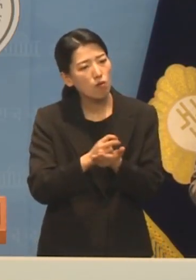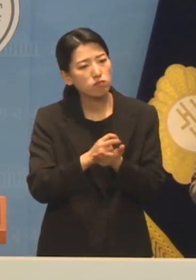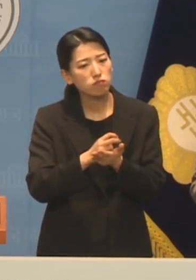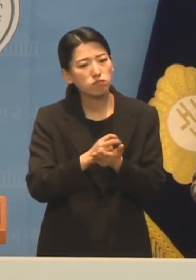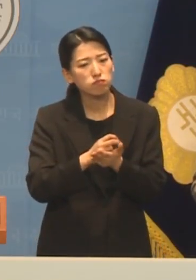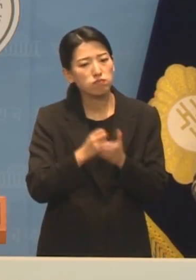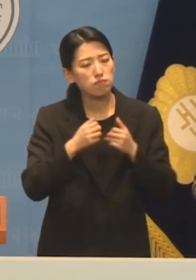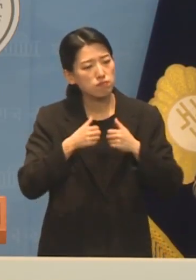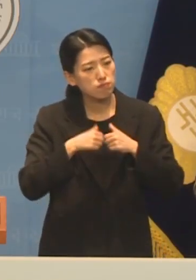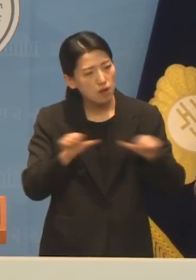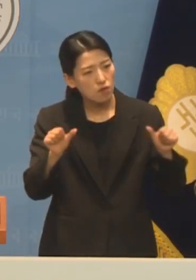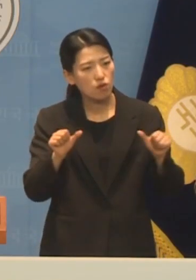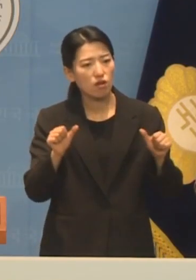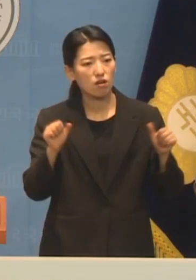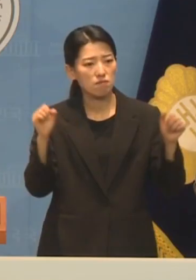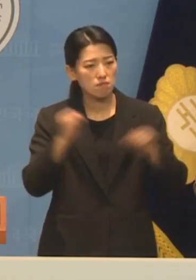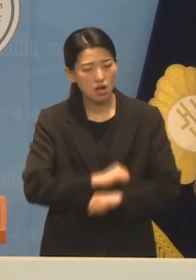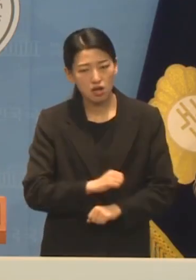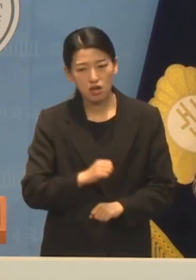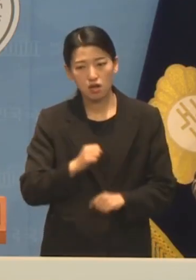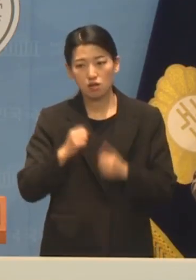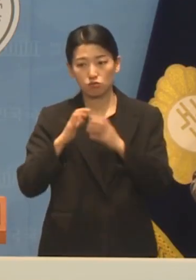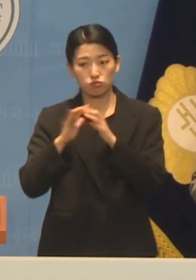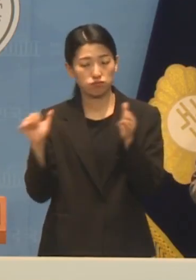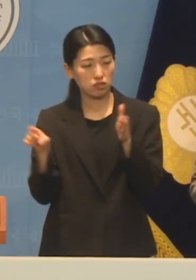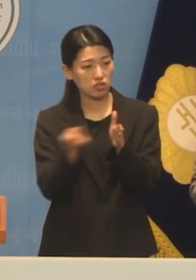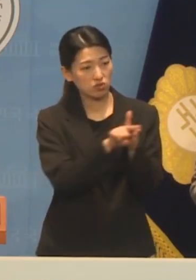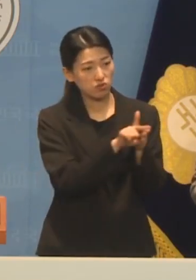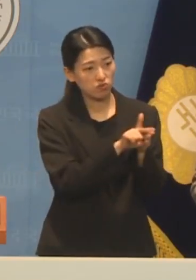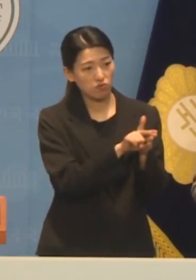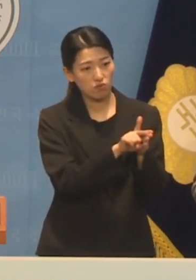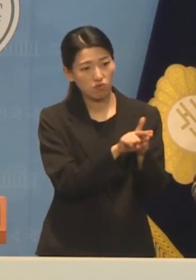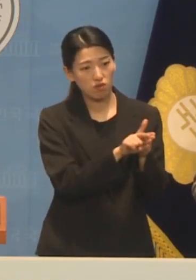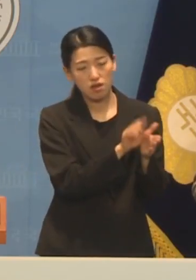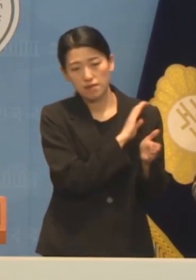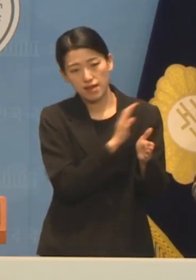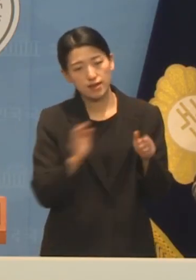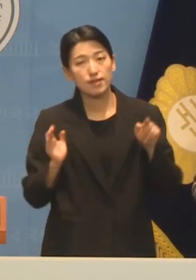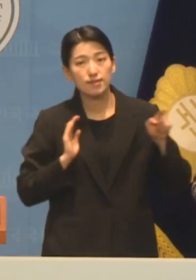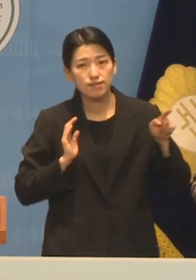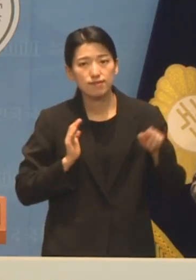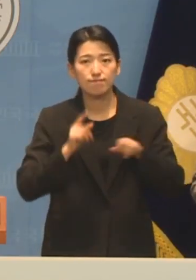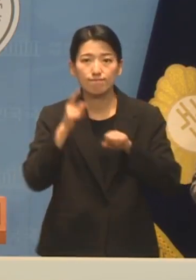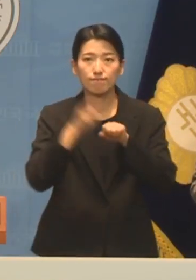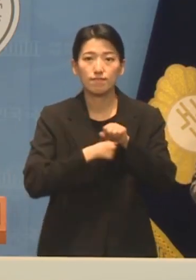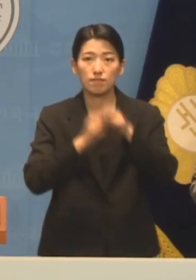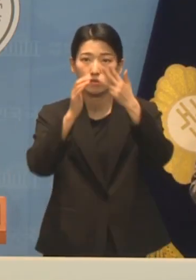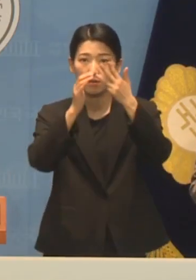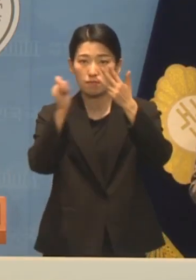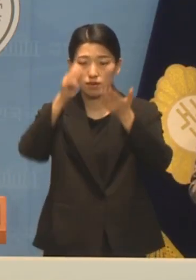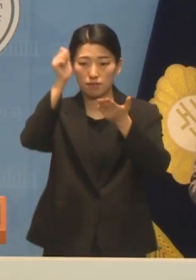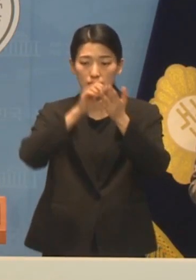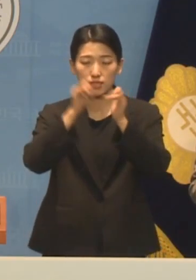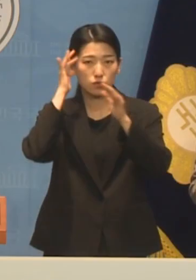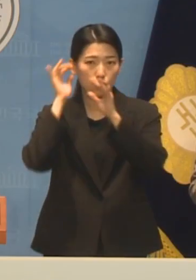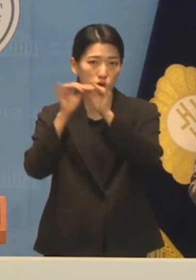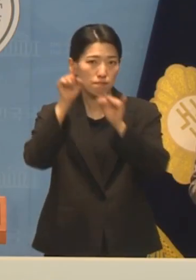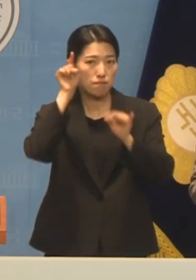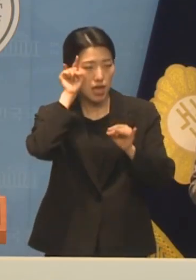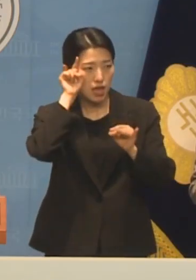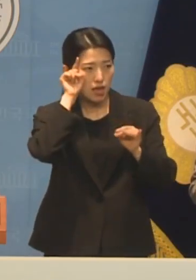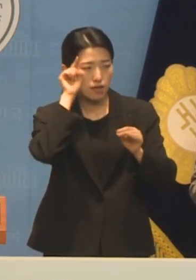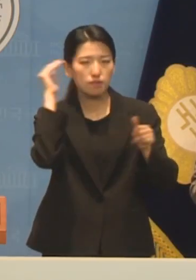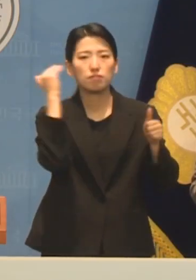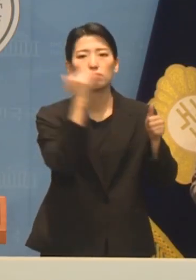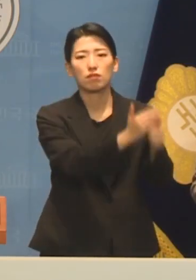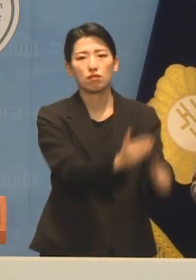배신하여 국가에 큰 혼란을 초래하였다며 8명 만장일치 판결을 선고하였습니다. 계엄 이후